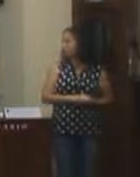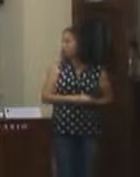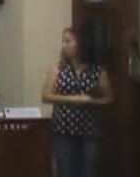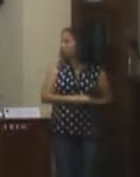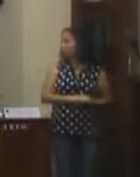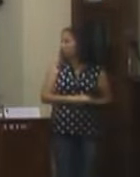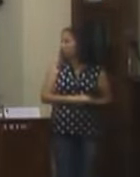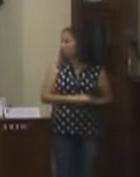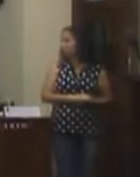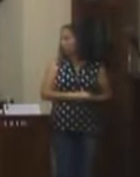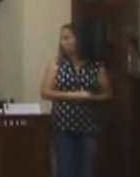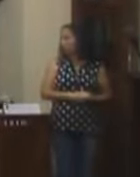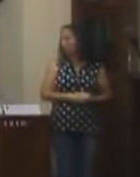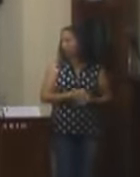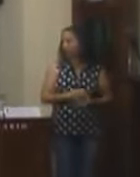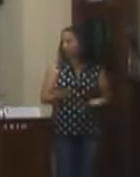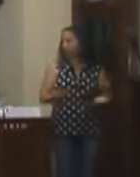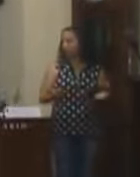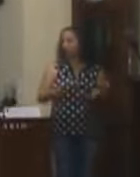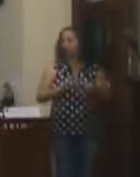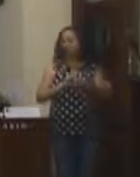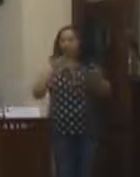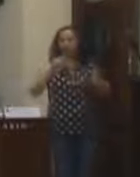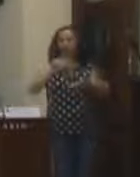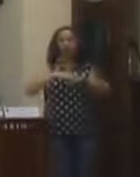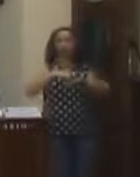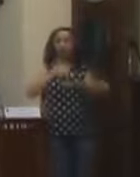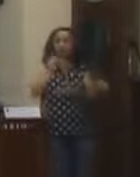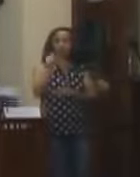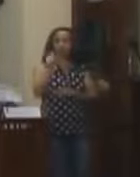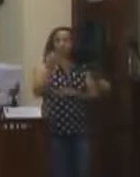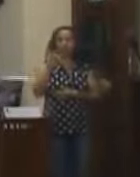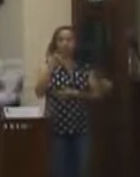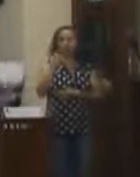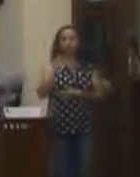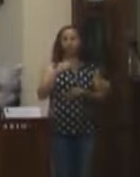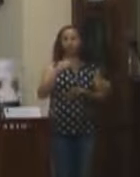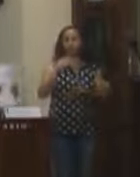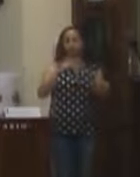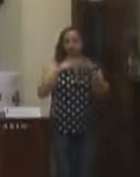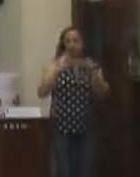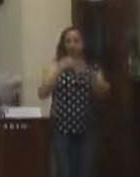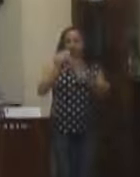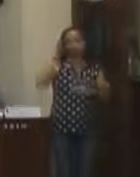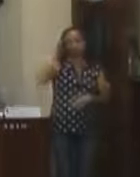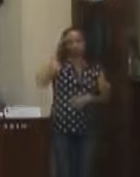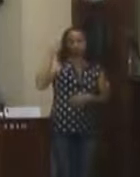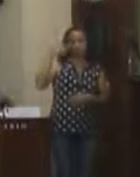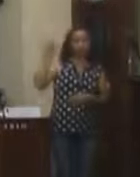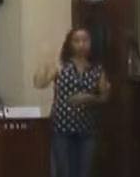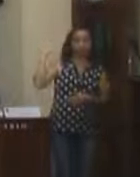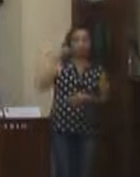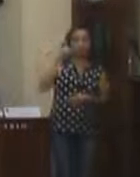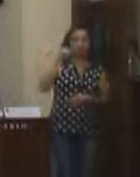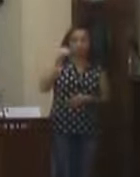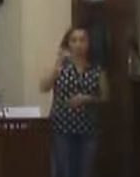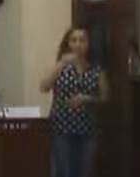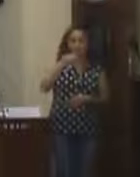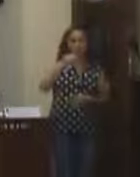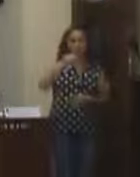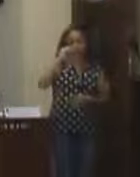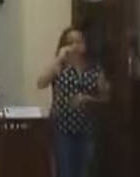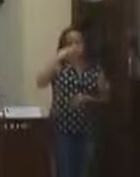Feita a presença dos senhores vereadores, vamos pedir a dispensa da leitura da ata da sessão ordinária do dia 3 de